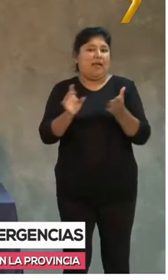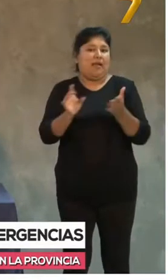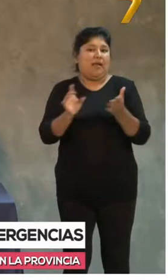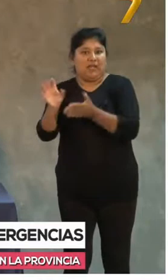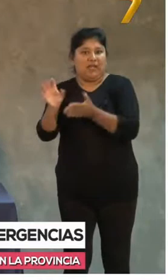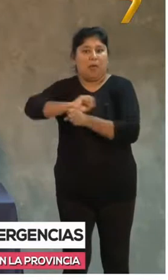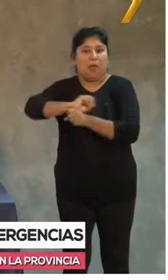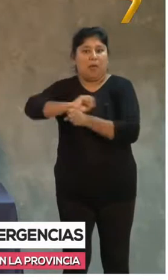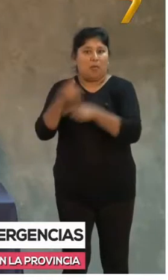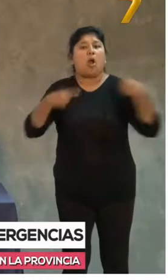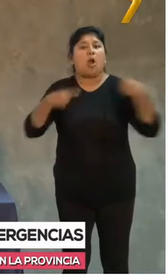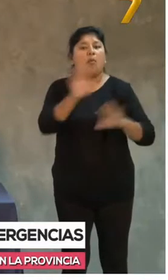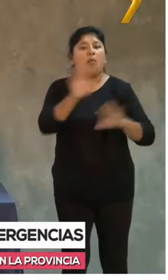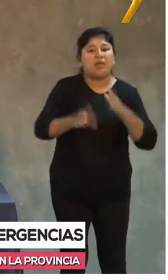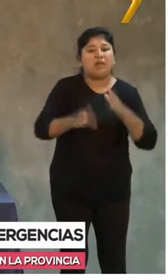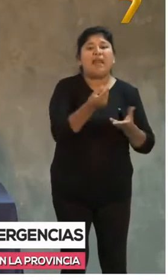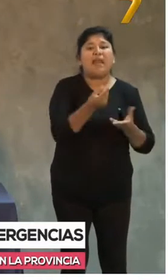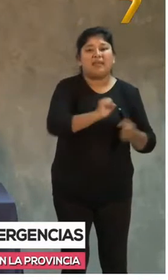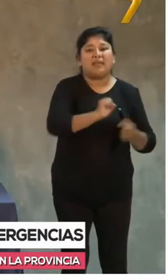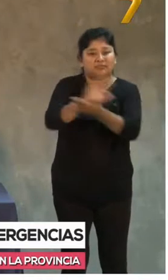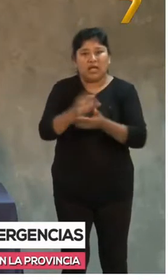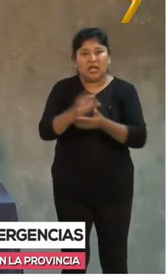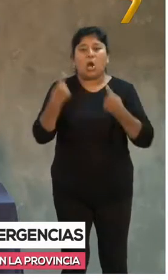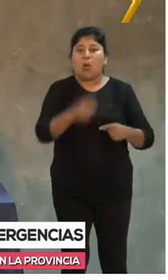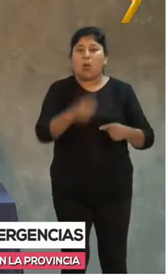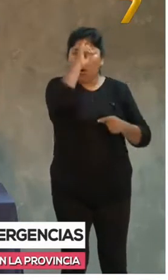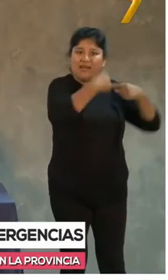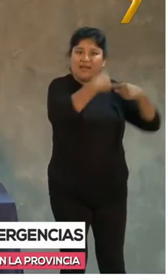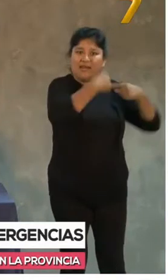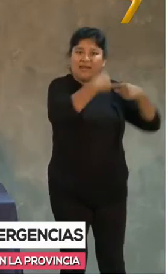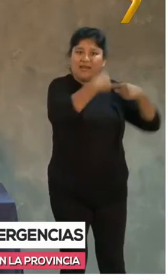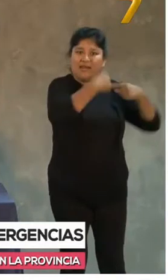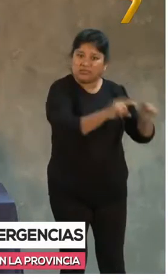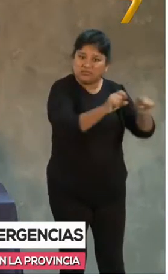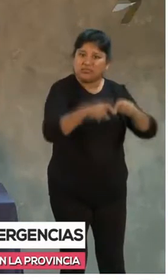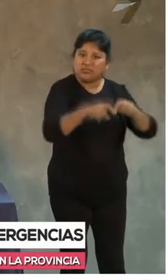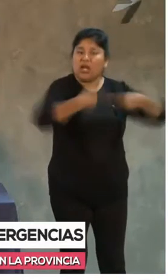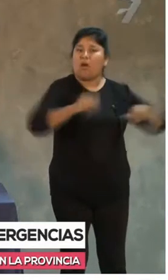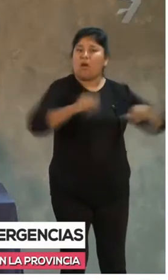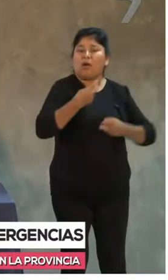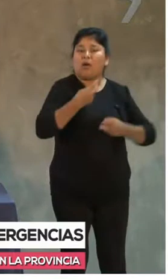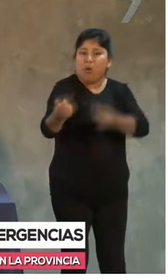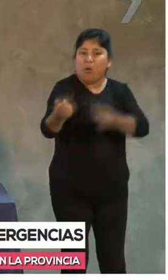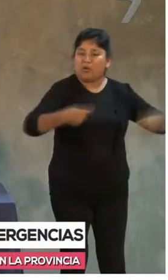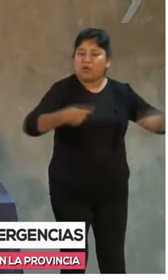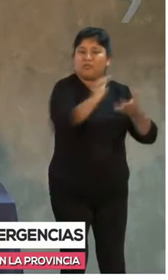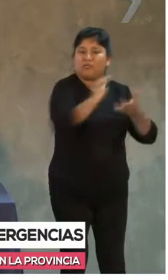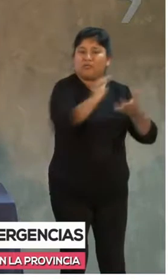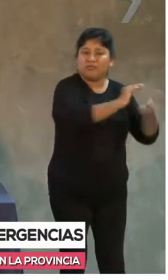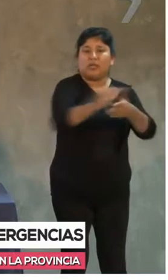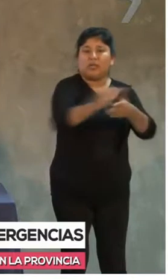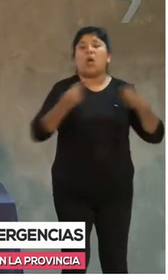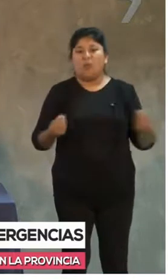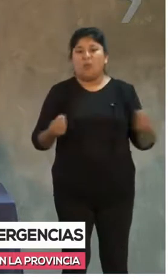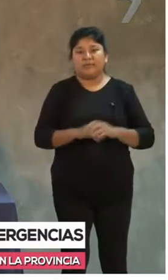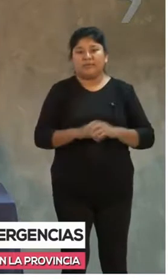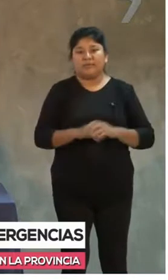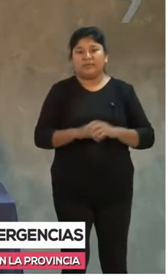¿Con qué instrumental se va a equipar los hospitales de campaña? Bueno, les voy comentando, los vamos a ir haciendo